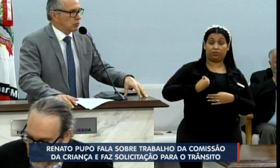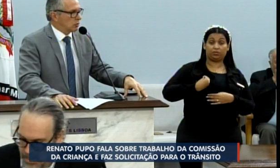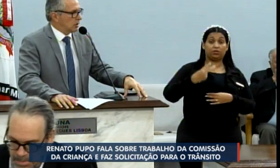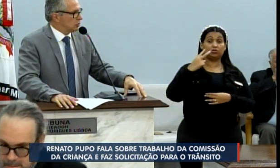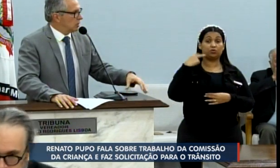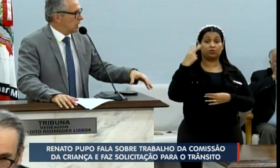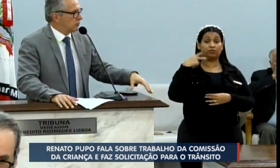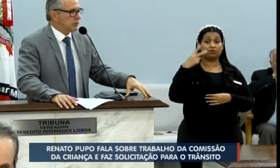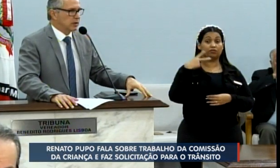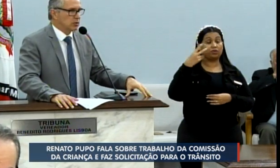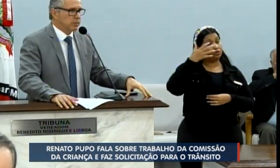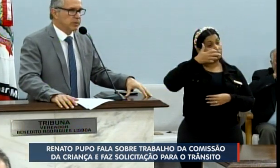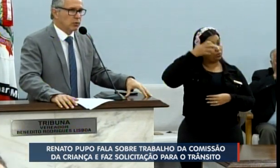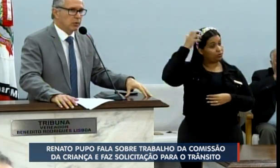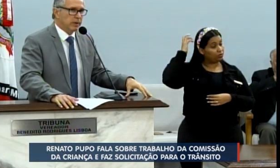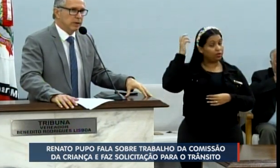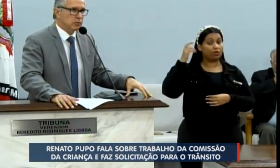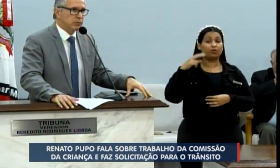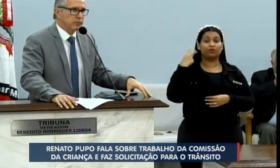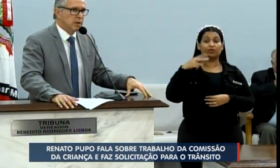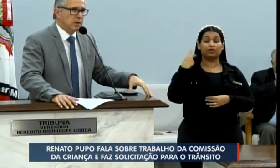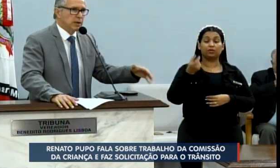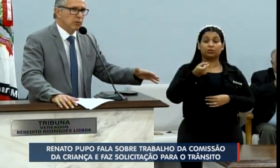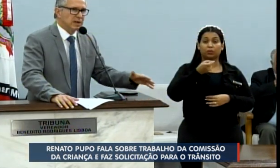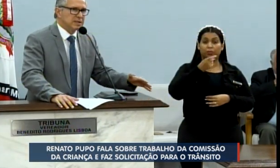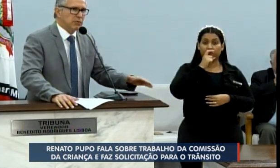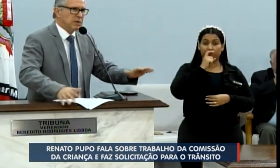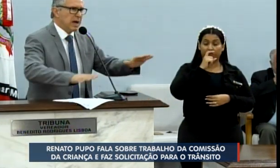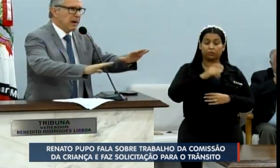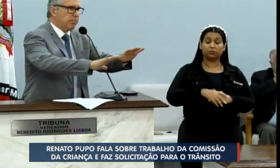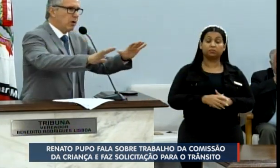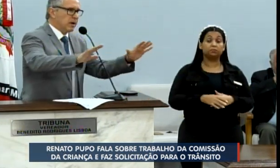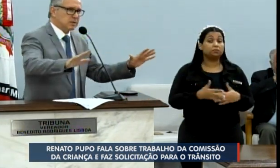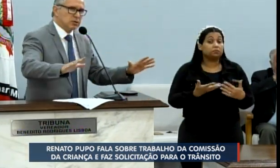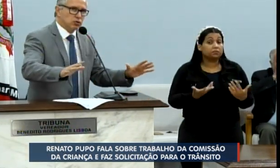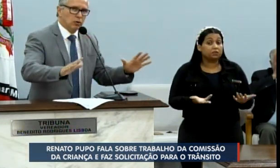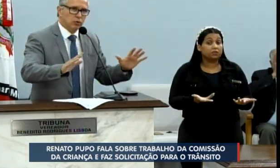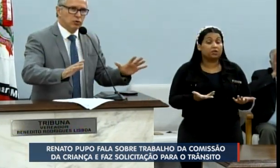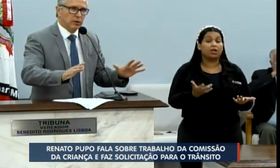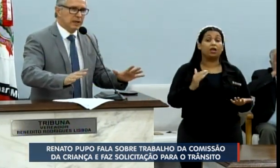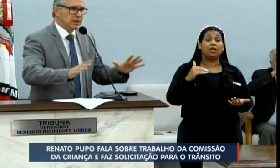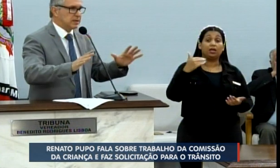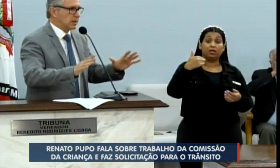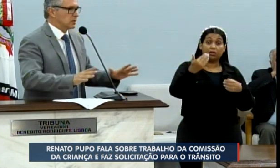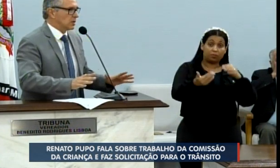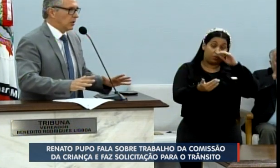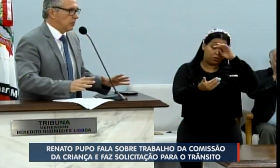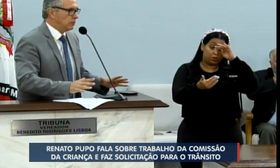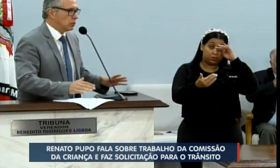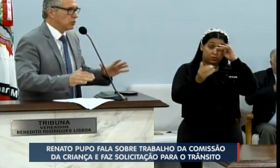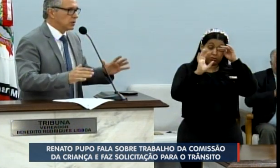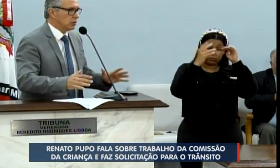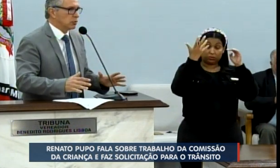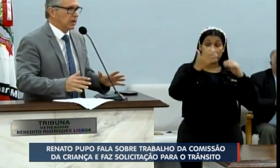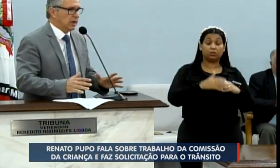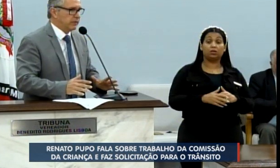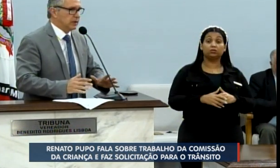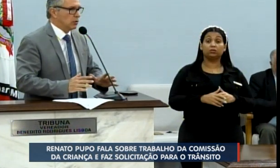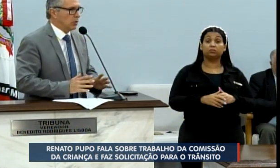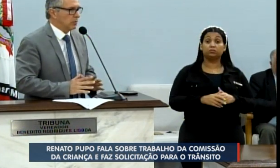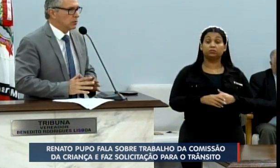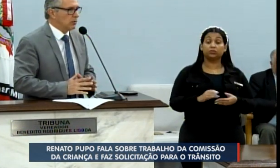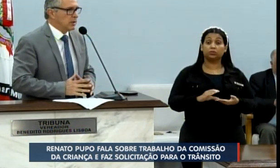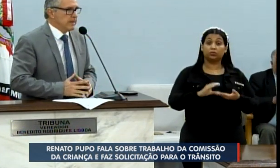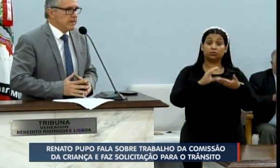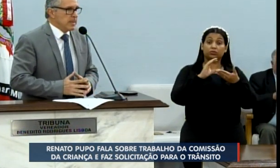vereador Dr. Odélio Chaves e o vereador Pedro Roberto. E na ocasião, após solucionada essa questão do Conselho Tutelar,